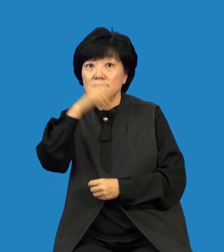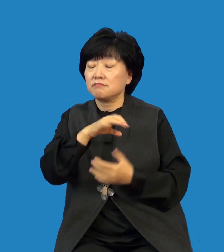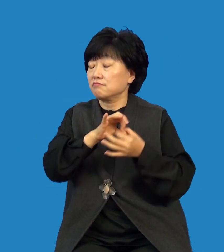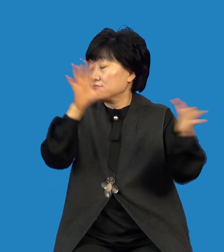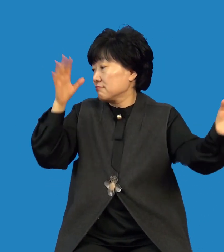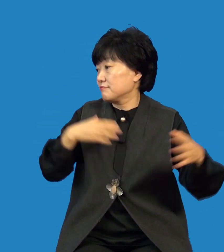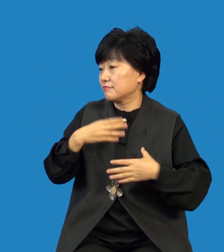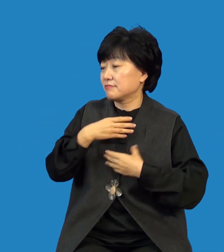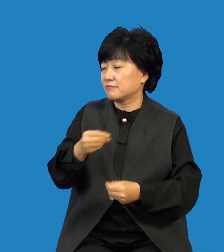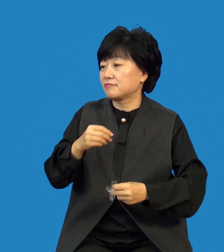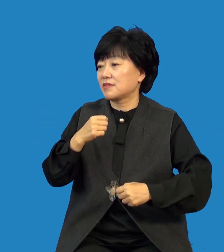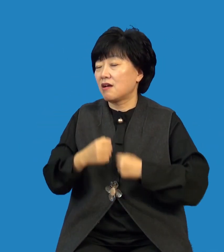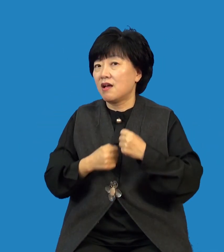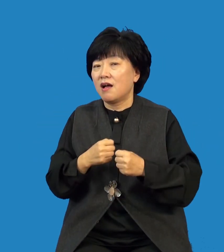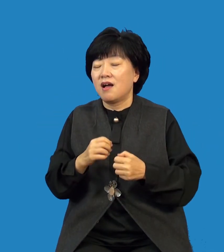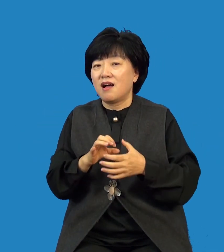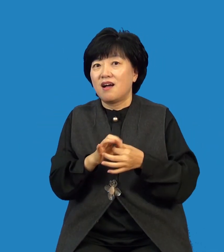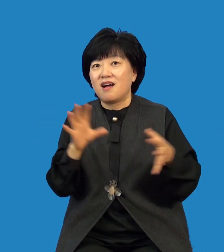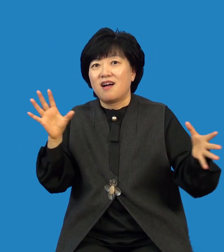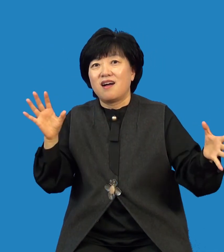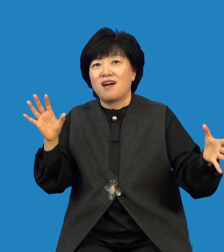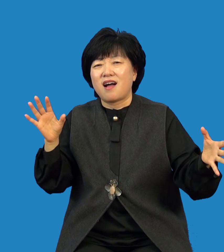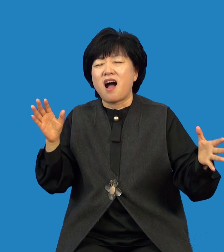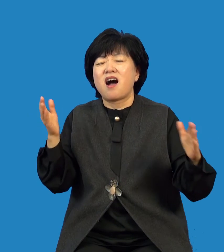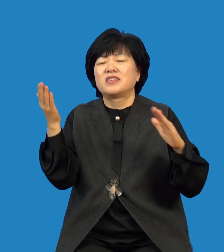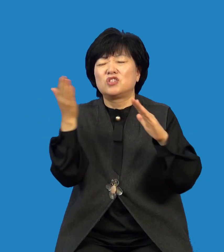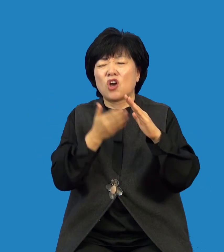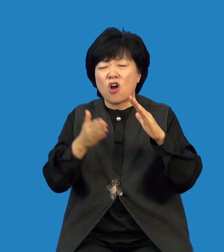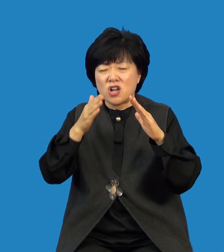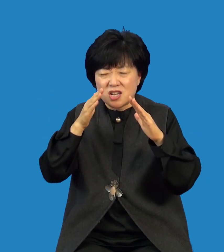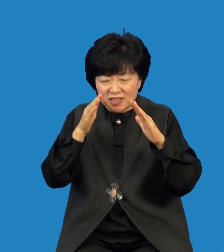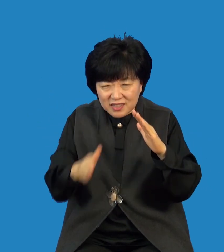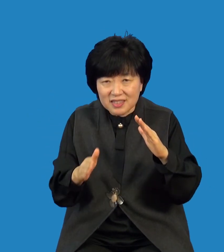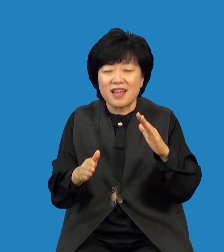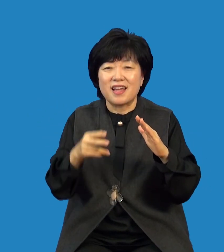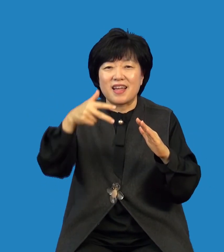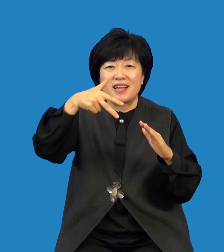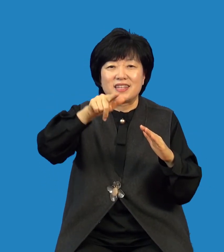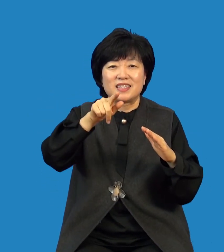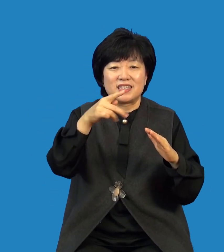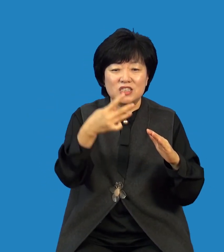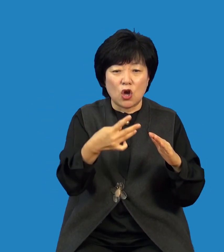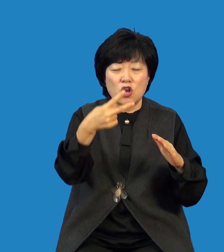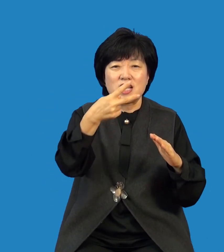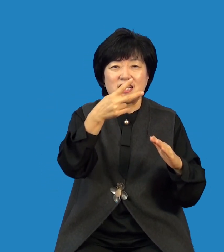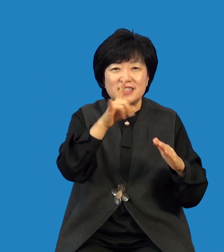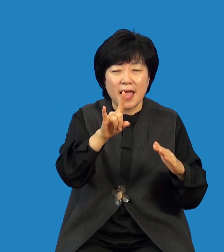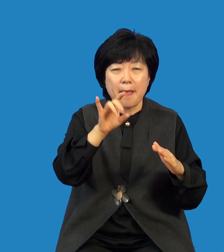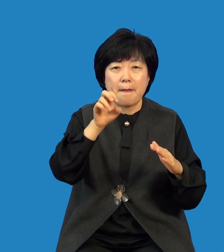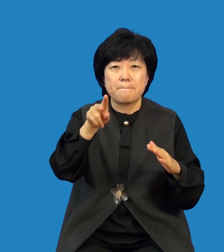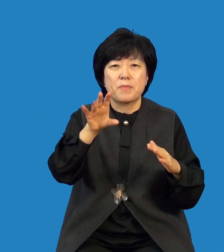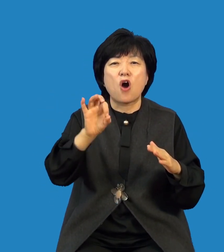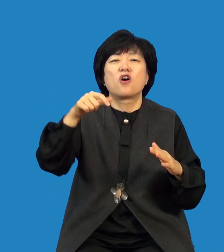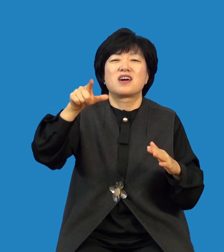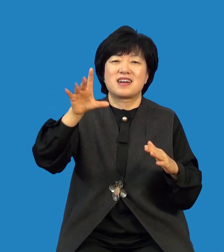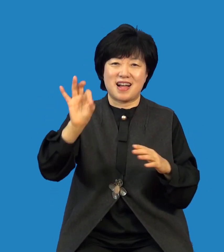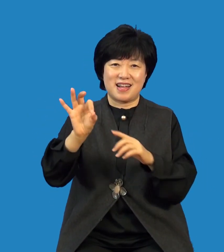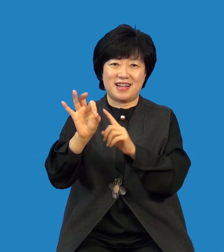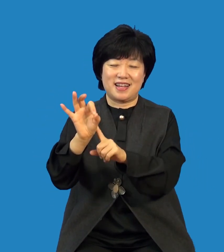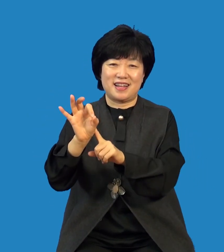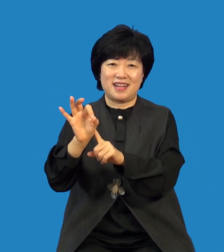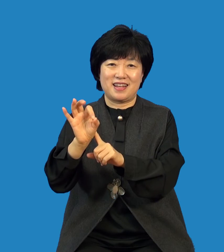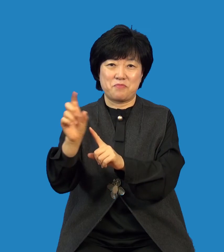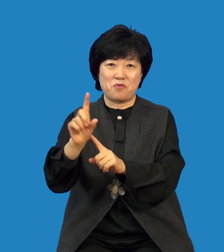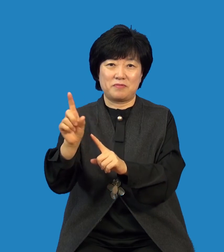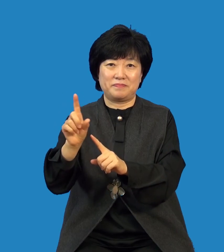제가 알았어요. 절대 평강이라는 게 뭔 줄 알았어. 그때 제가 제 인생에 가장 중요한 레슨을 한 가지 받게